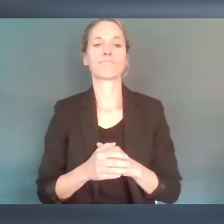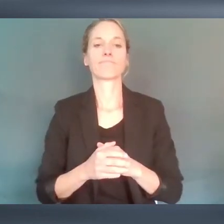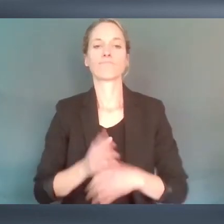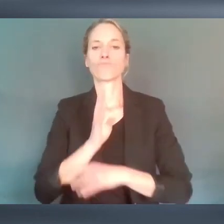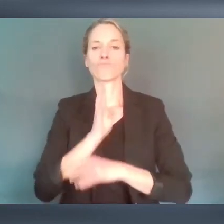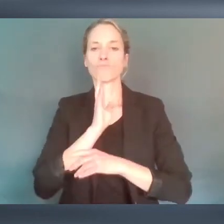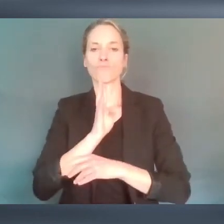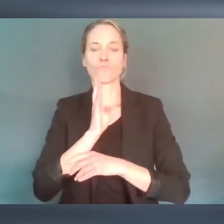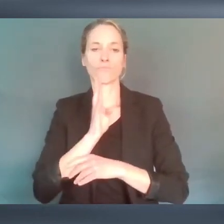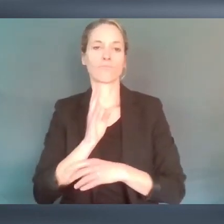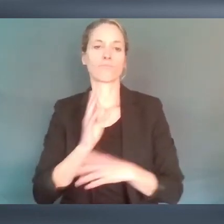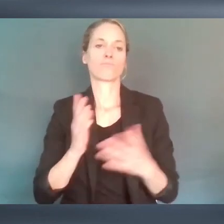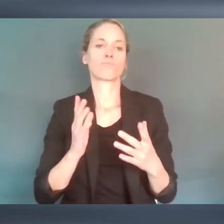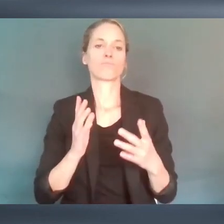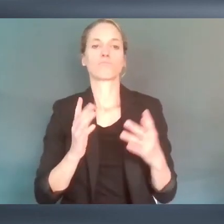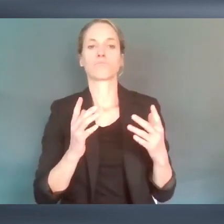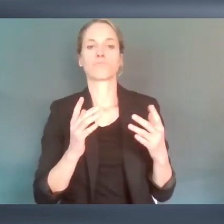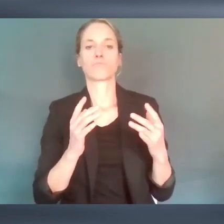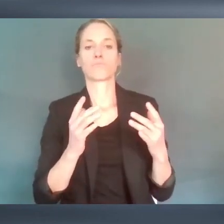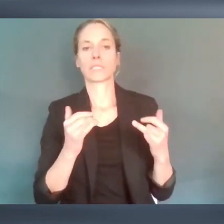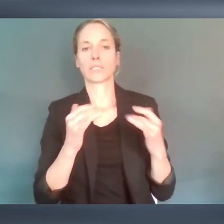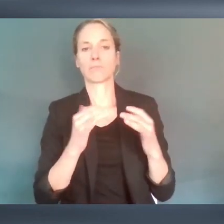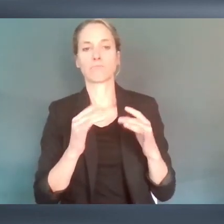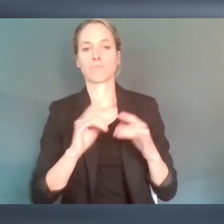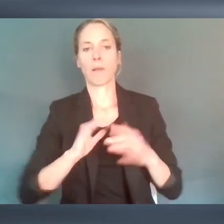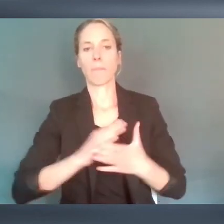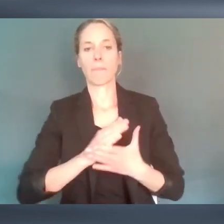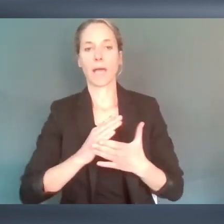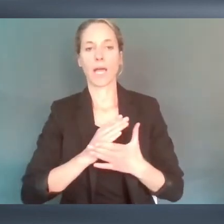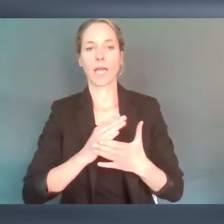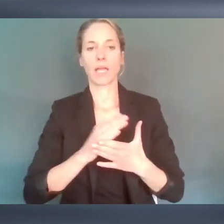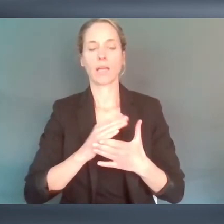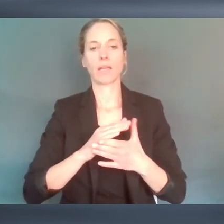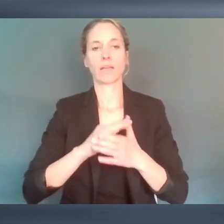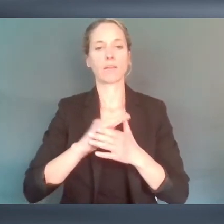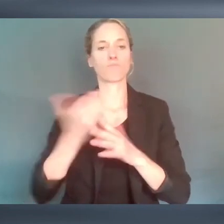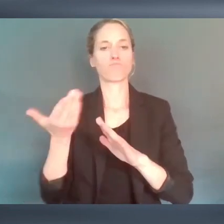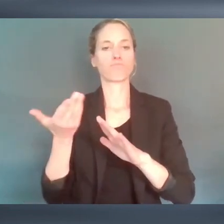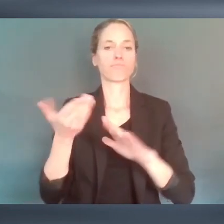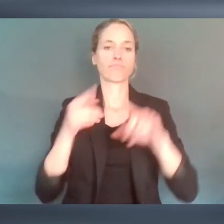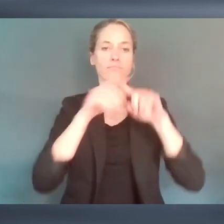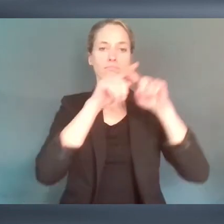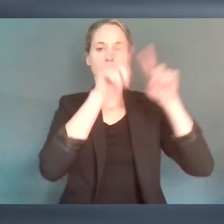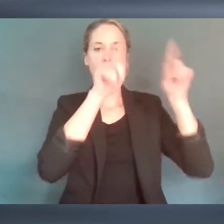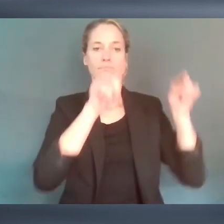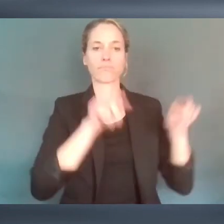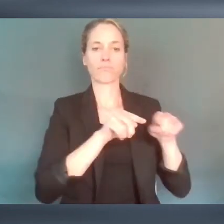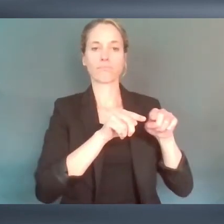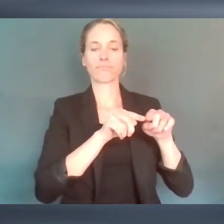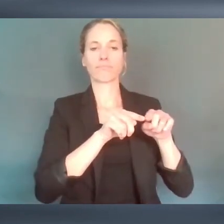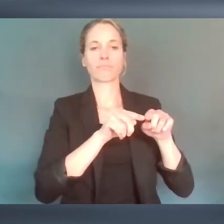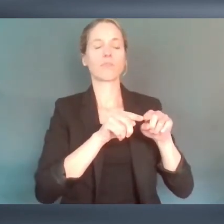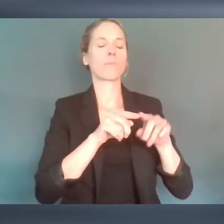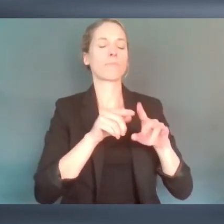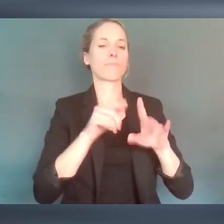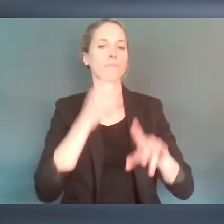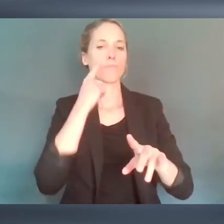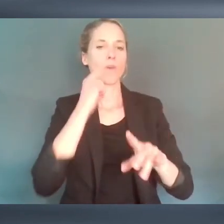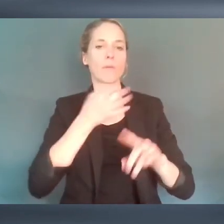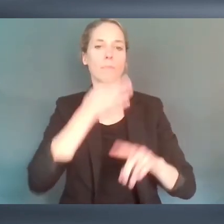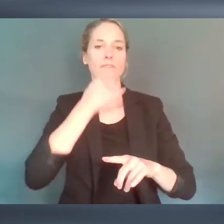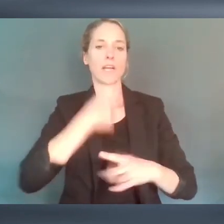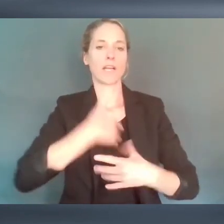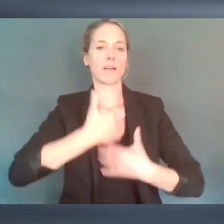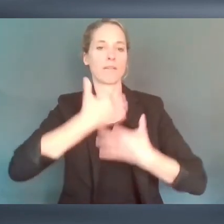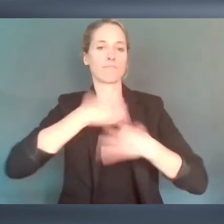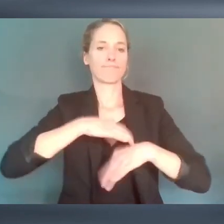aurez ceci en fichier. J'ai trouvé plus inclusif de finalement faire que à la voix. Dans ces transparents, vous aurez